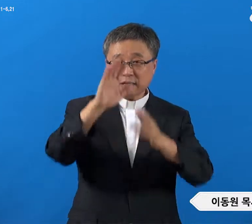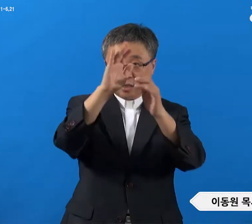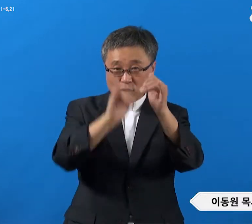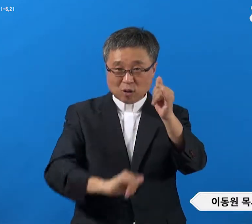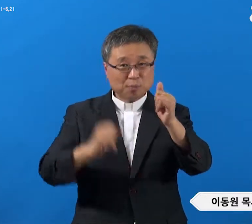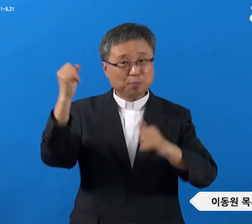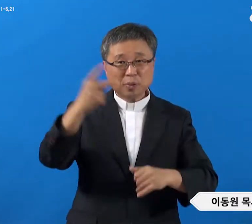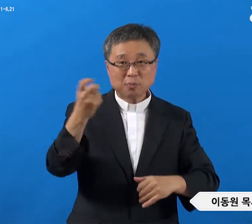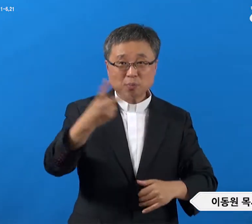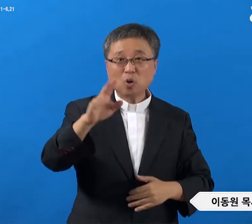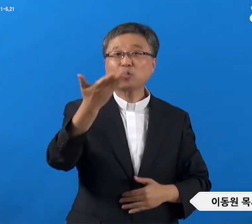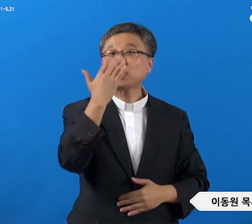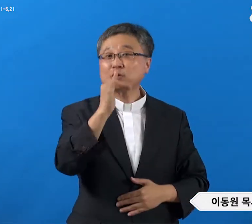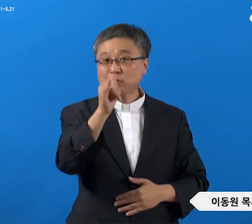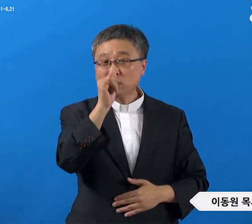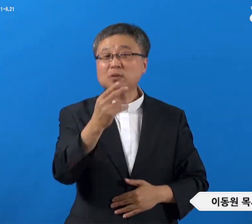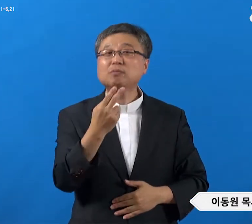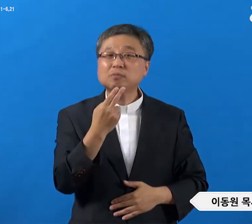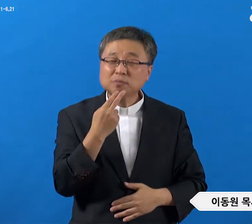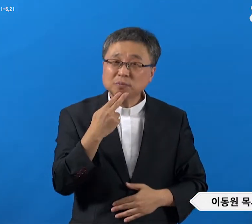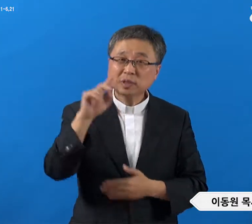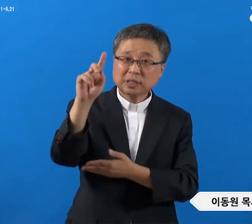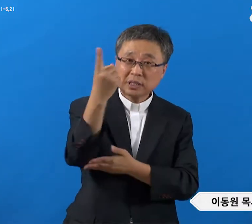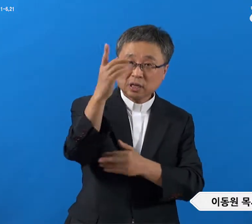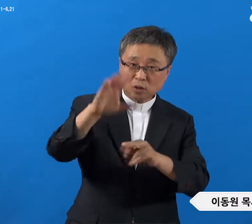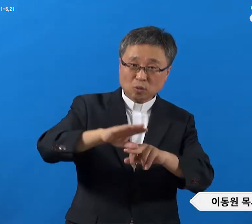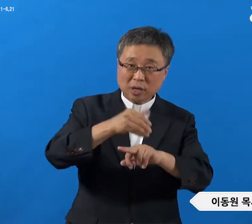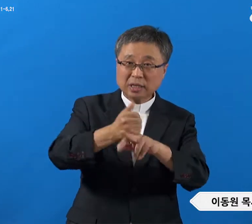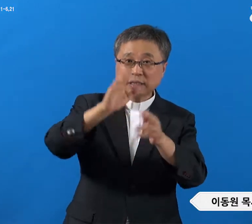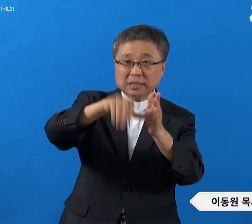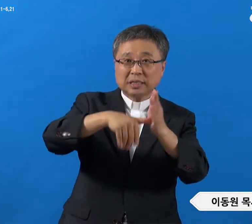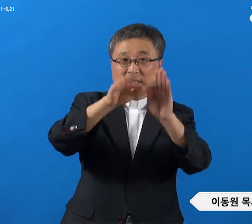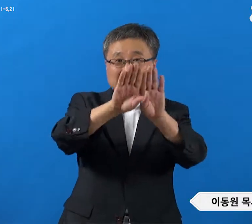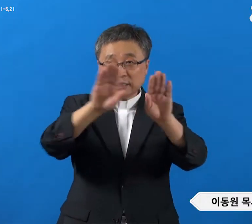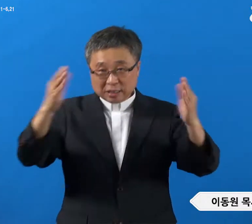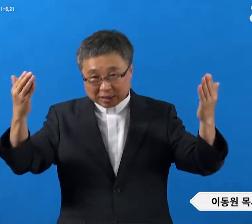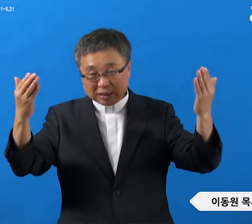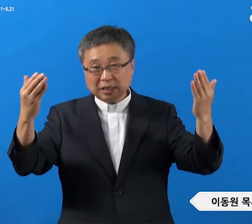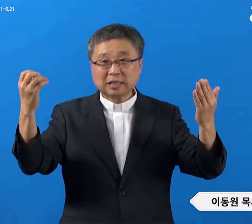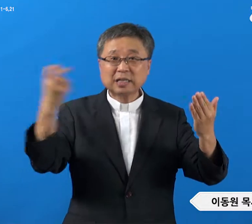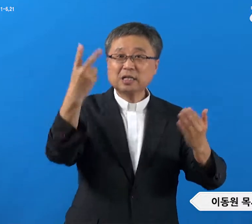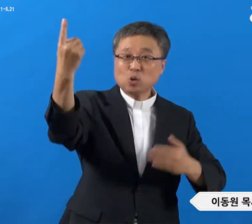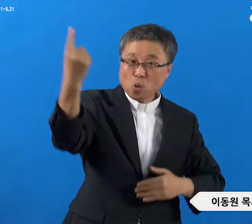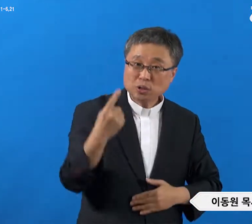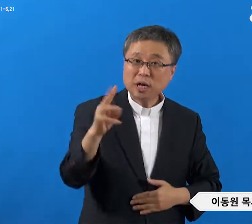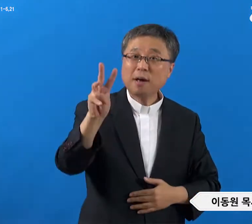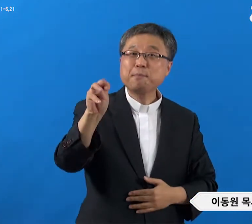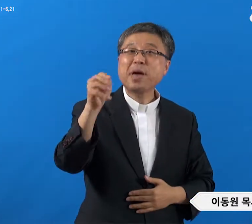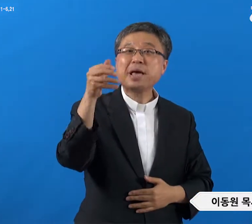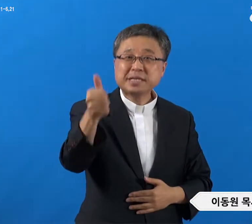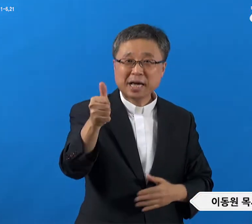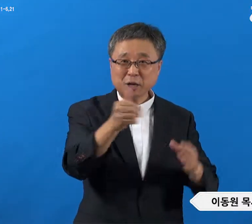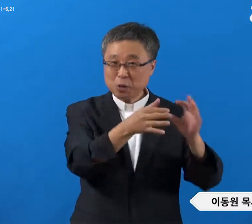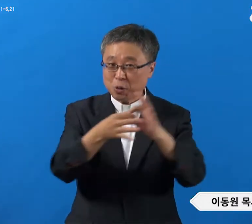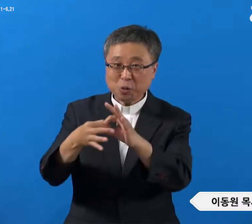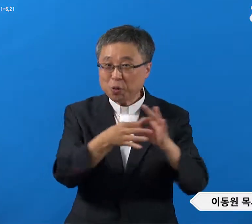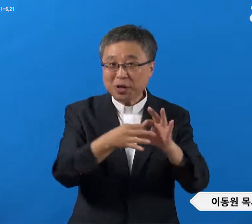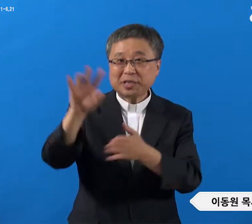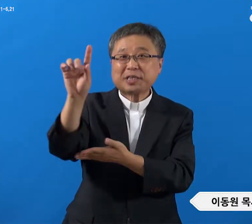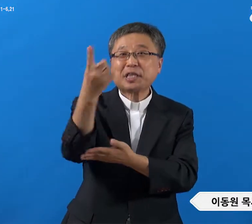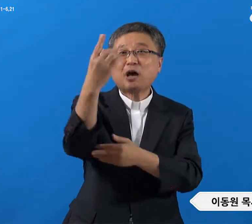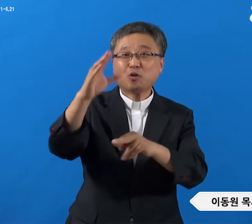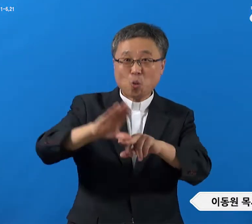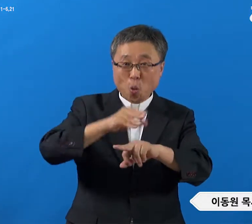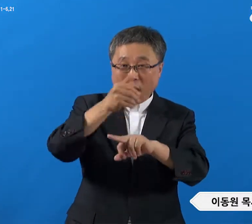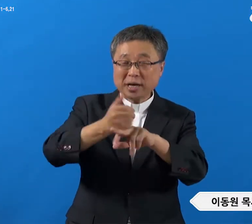없죠. 바로 이 다윗 왕의 시대를 다시 열 사람이 누구냐? 메시아다. 오실 메시아다. 메시아를 통해 다윗 왕의